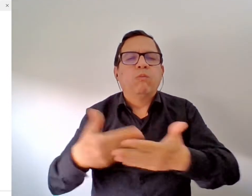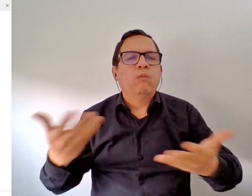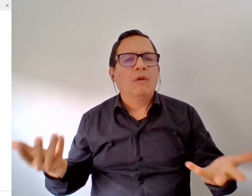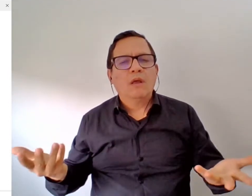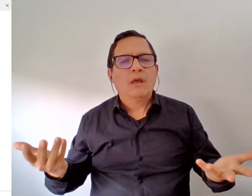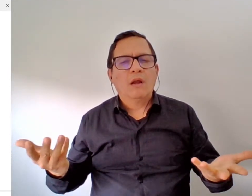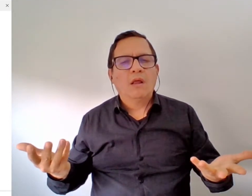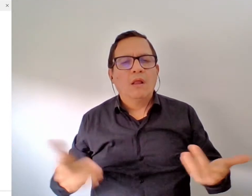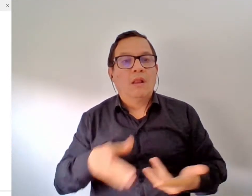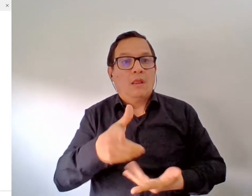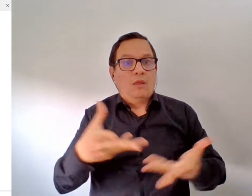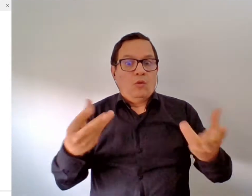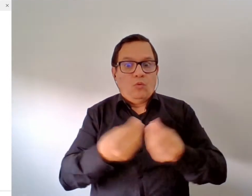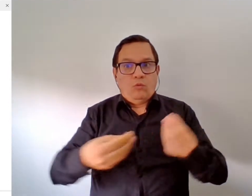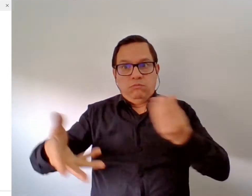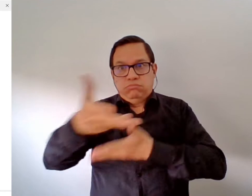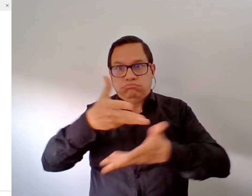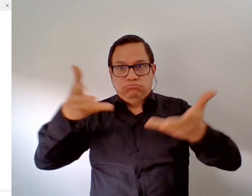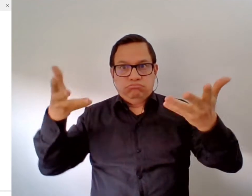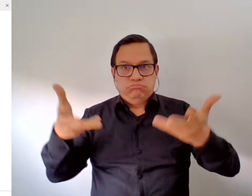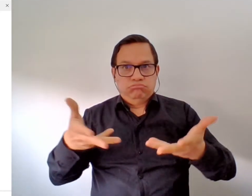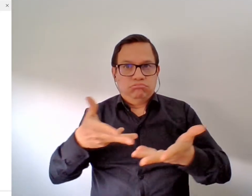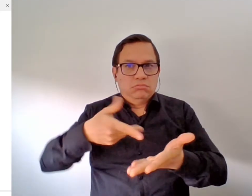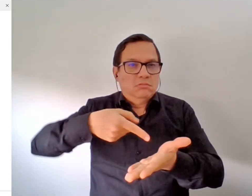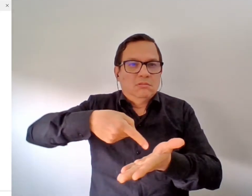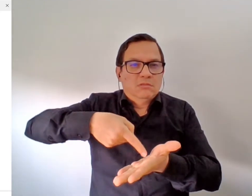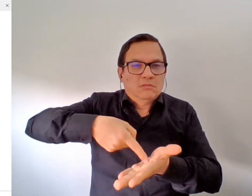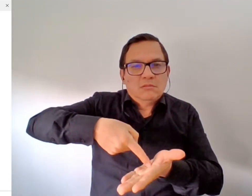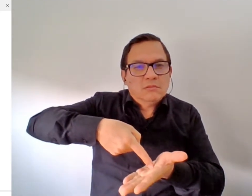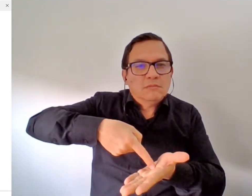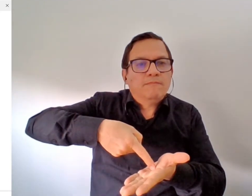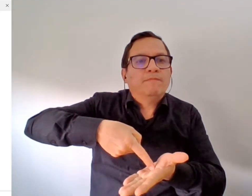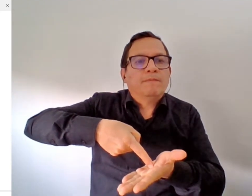Las evidencias de trabajo grupal a entregar son: